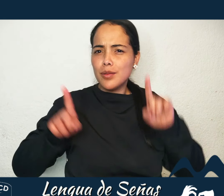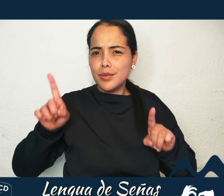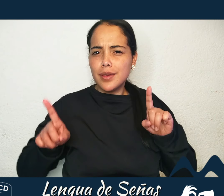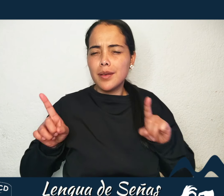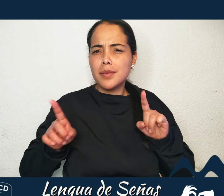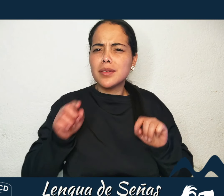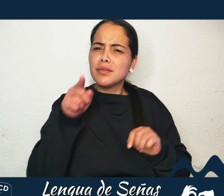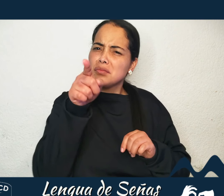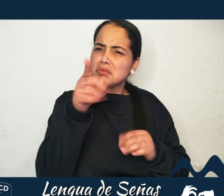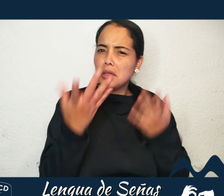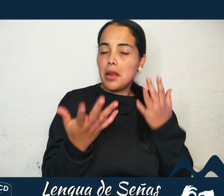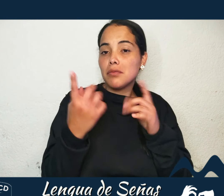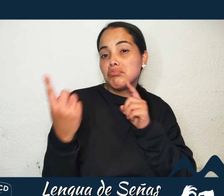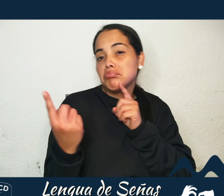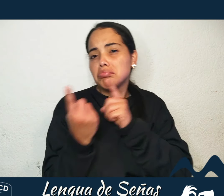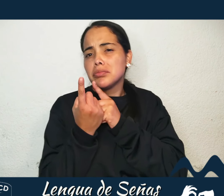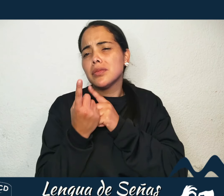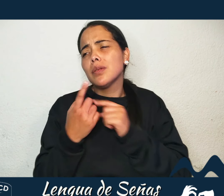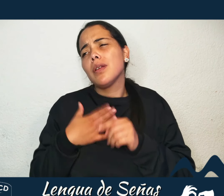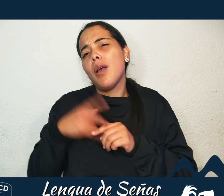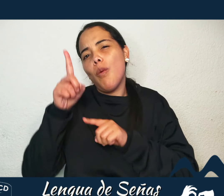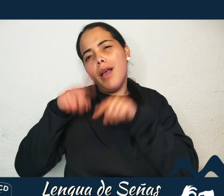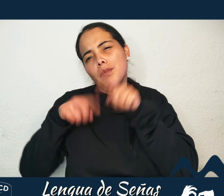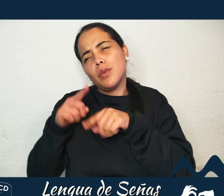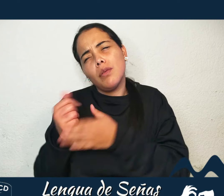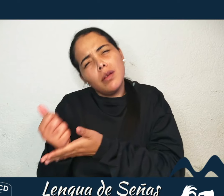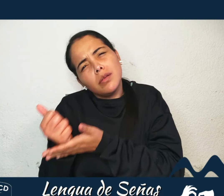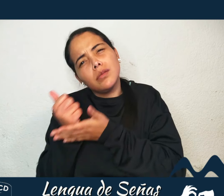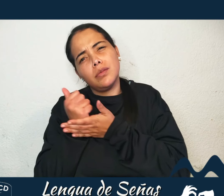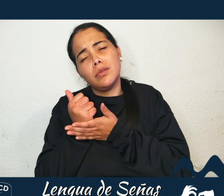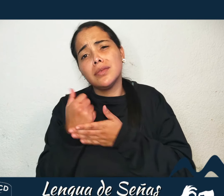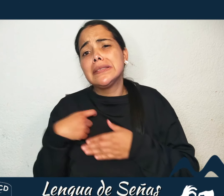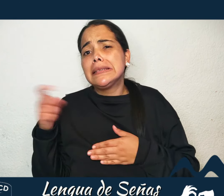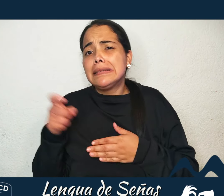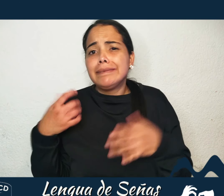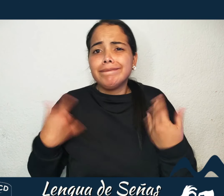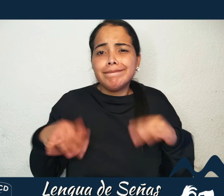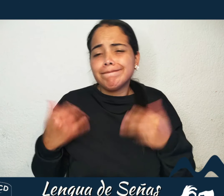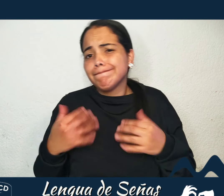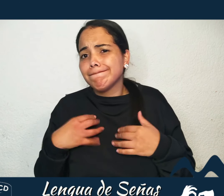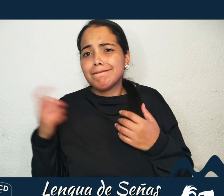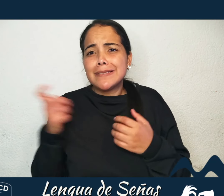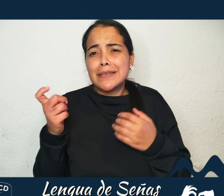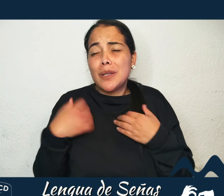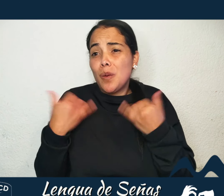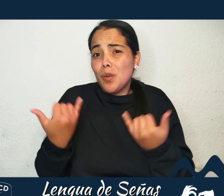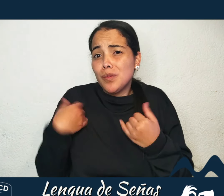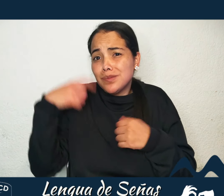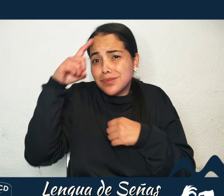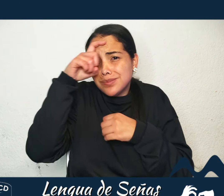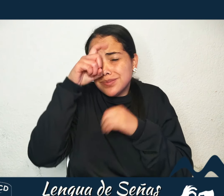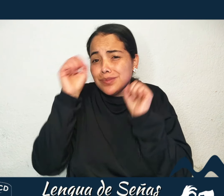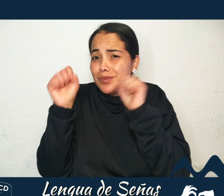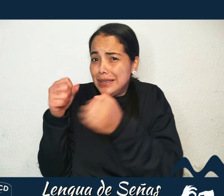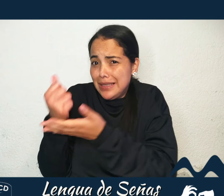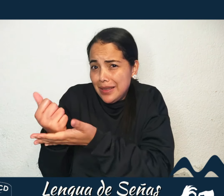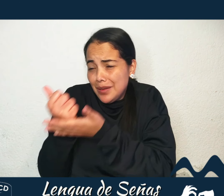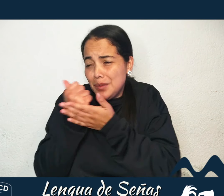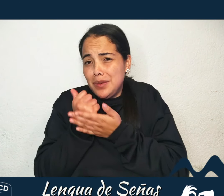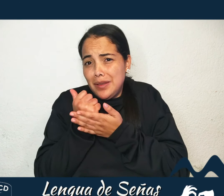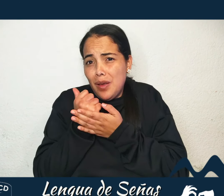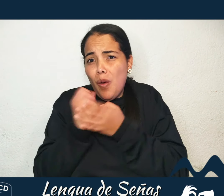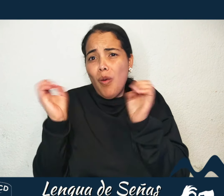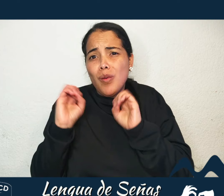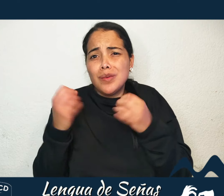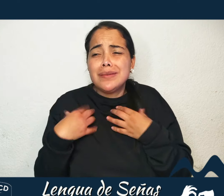¿Alguna vez se ha acercado hacia algún amigo a pedir ayuda? Usted le expresa su necesidad, que está pasando una dificultad que es muy